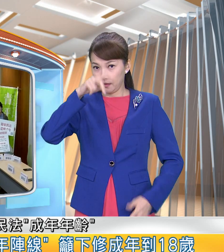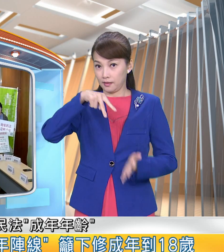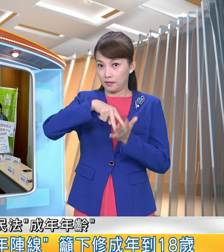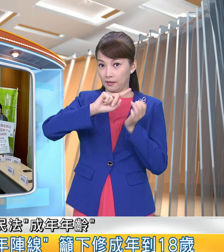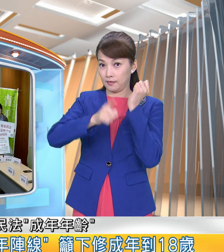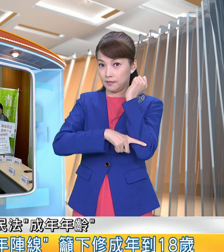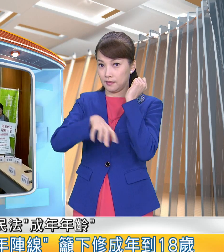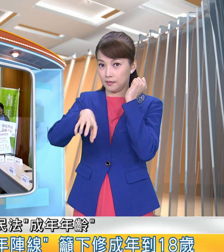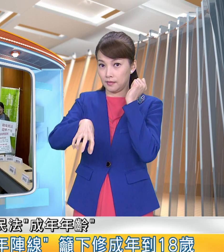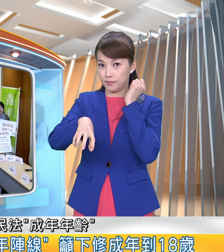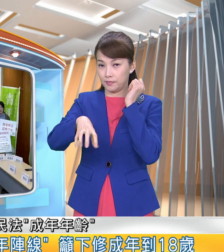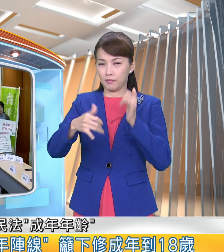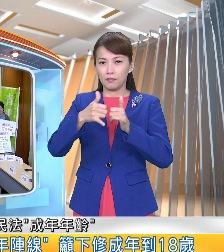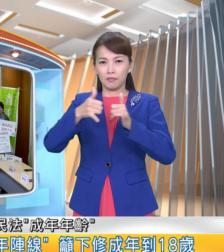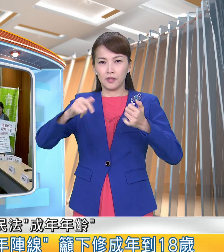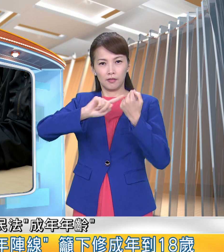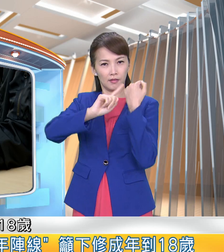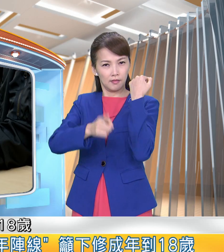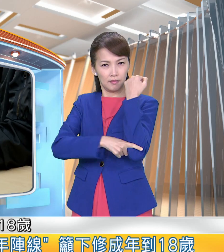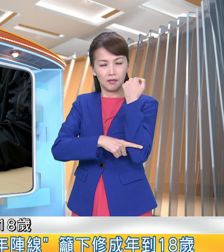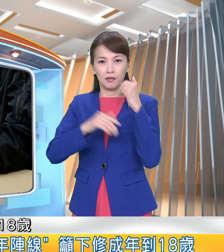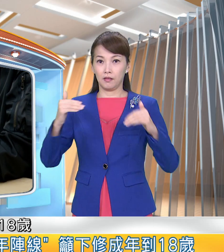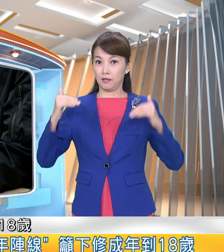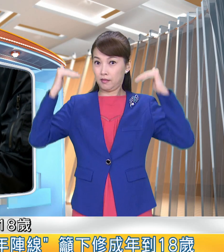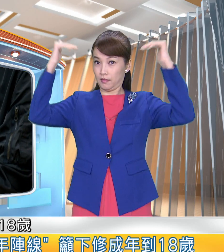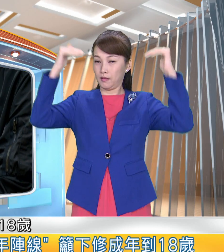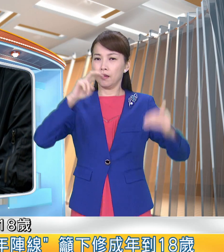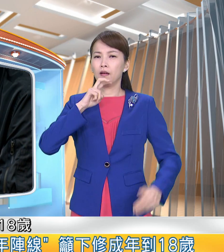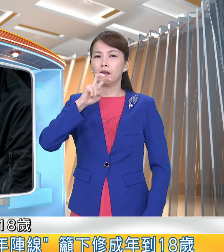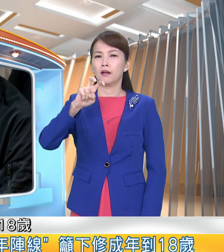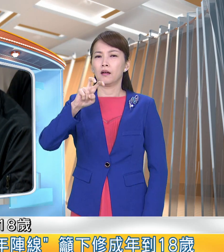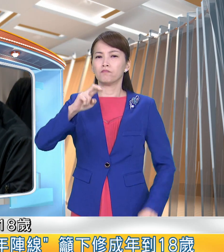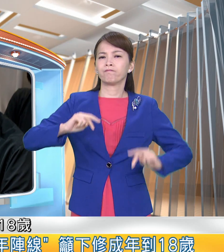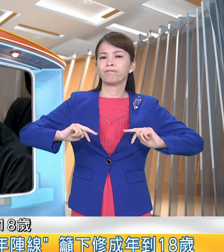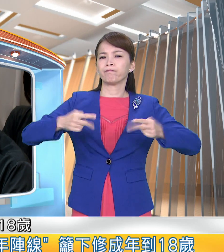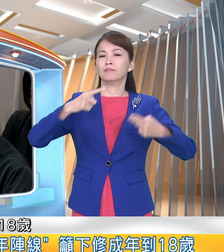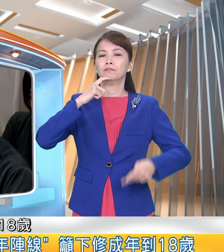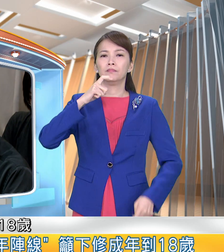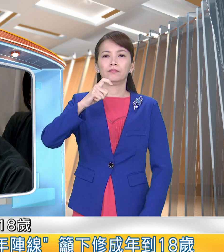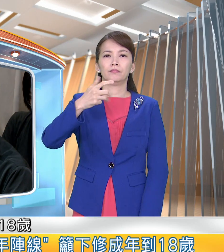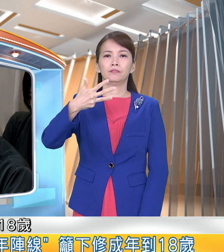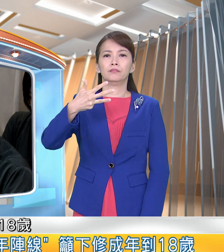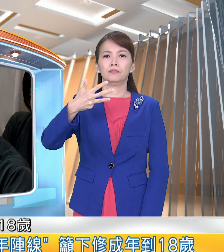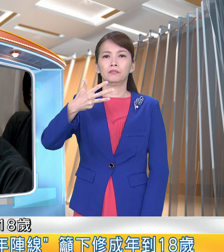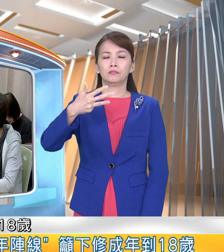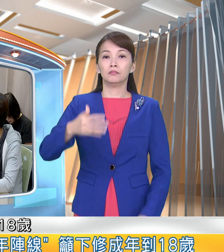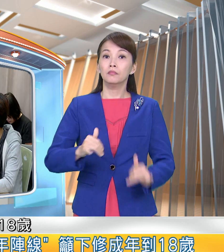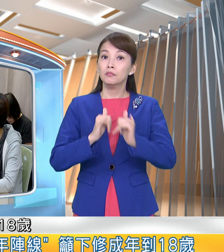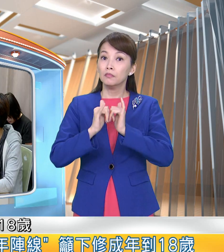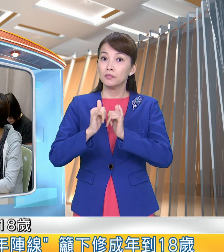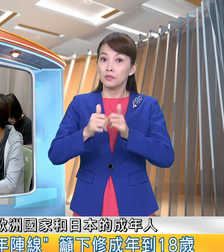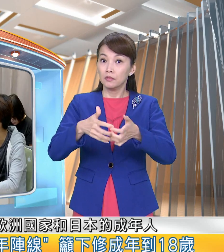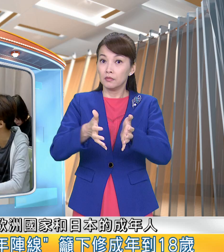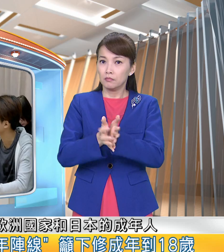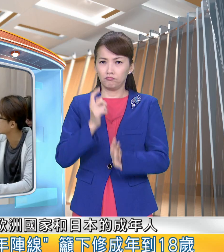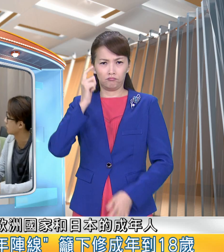法成年的年龄从20岁下修到18岁。民间团体认